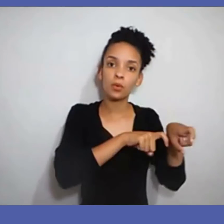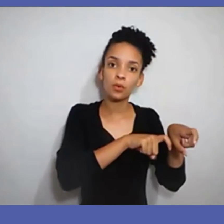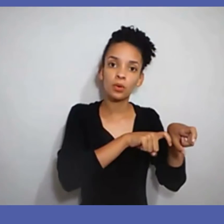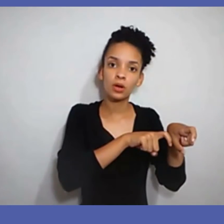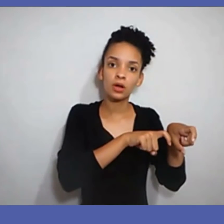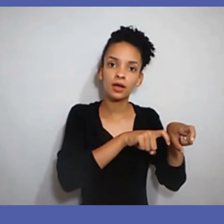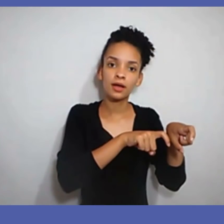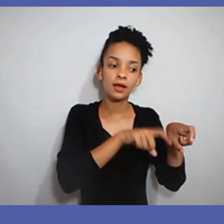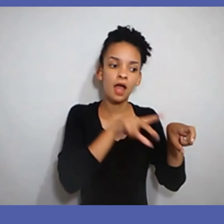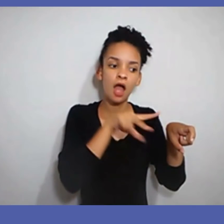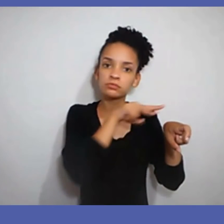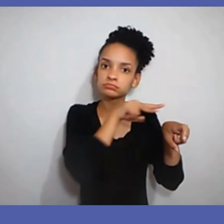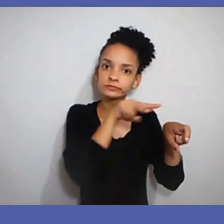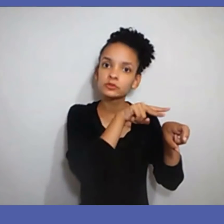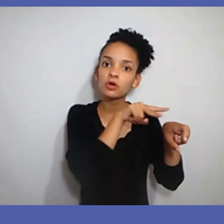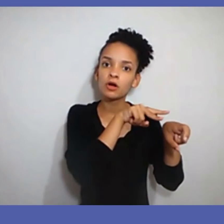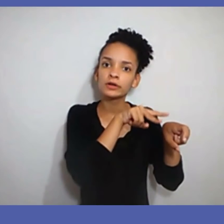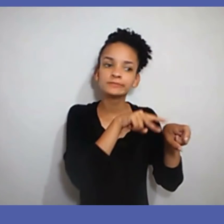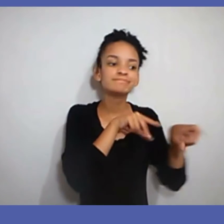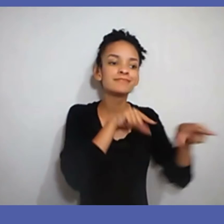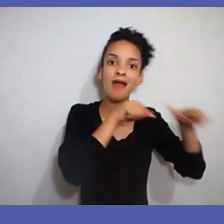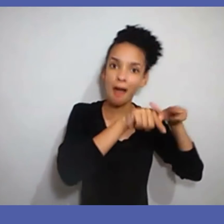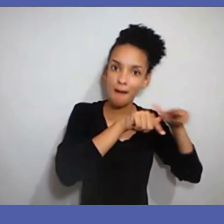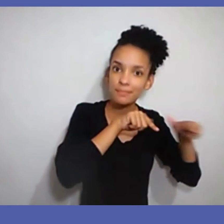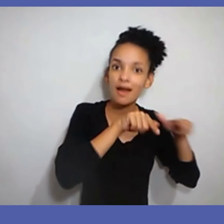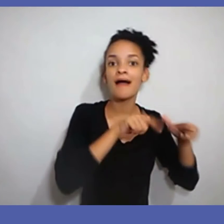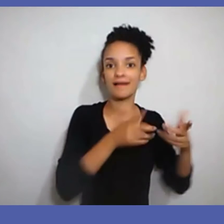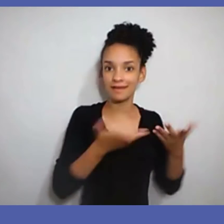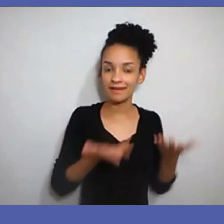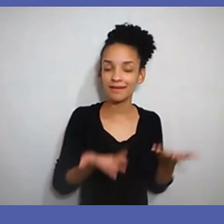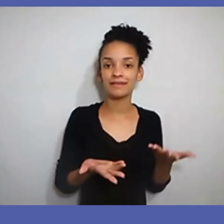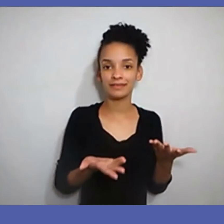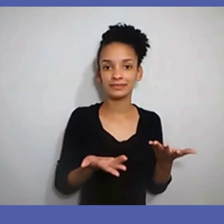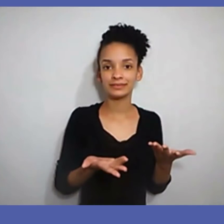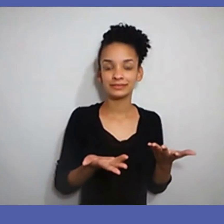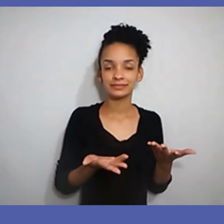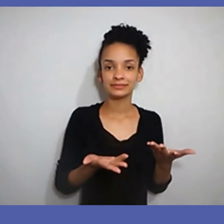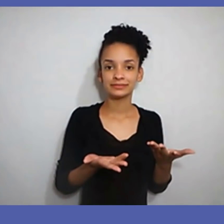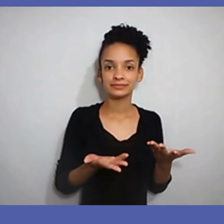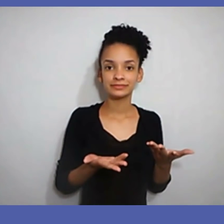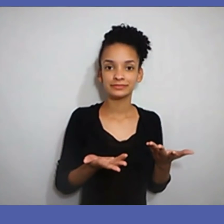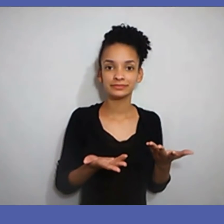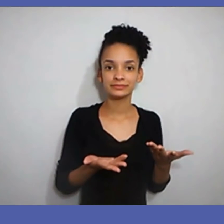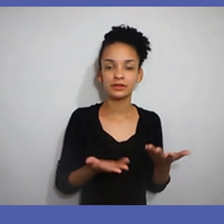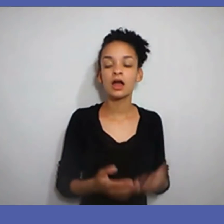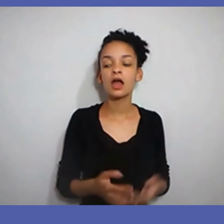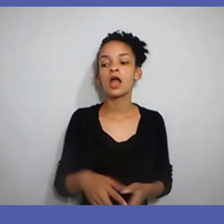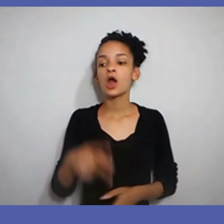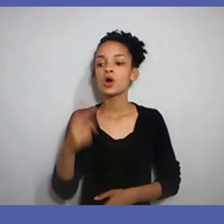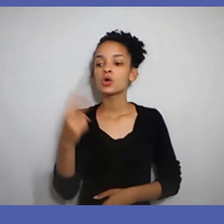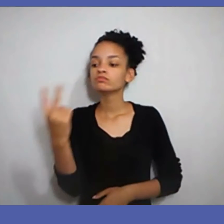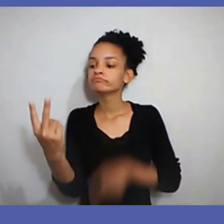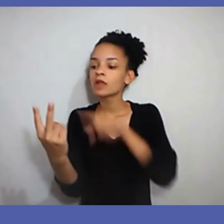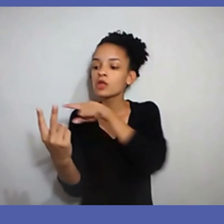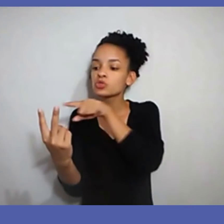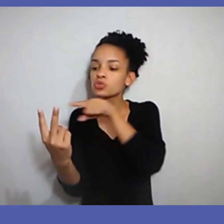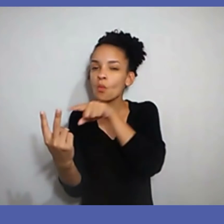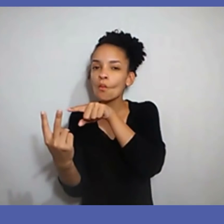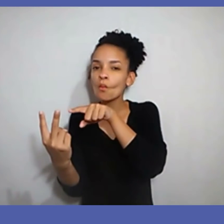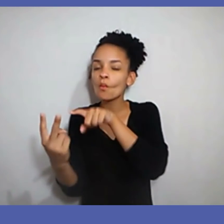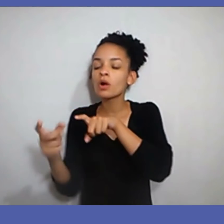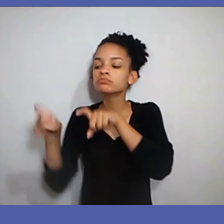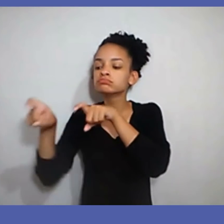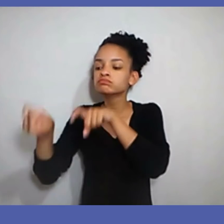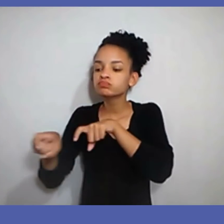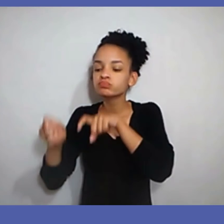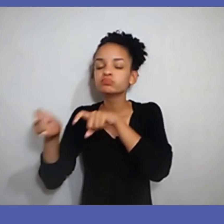vão estar trabalhando, tá? E 2 estarão trabalhando num moinho. Uma será